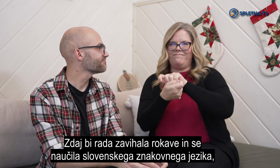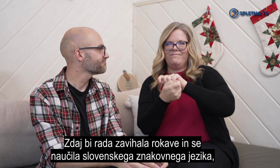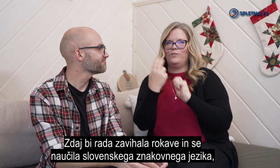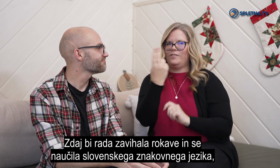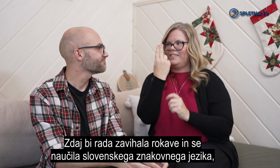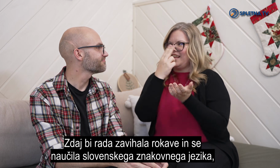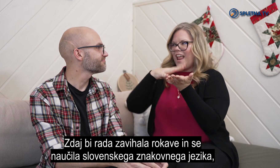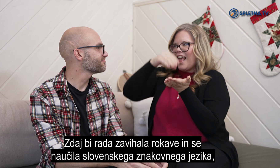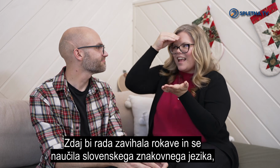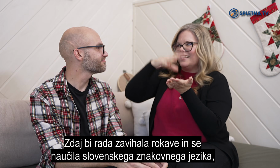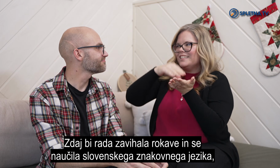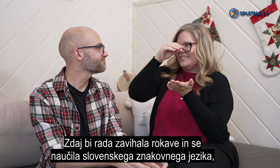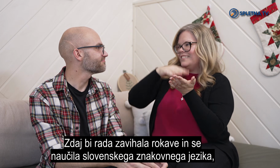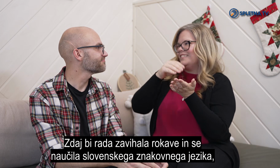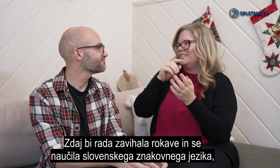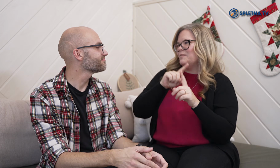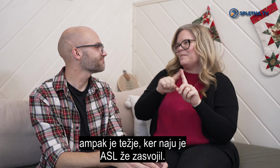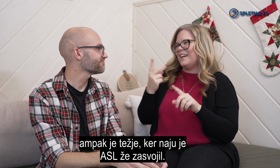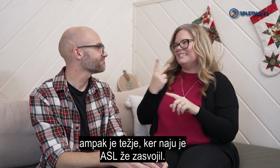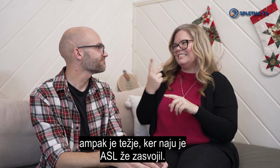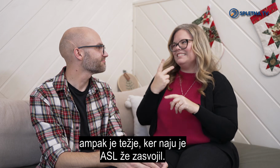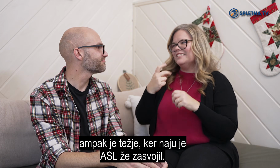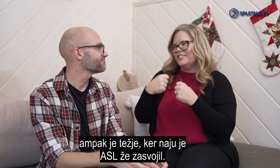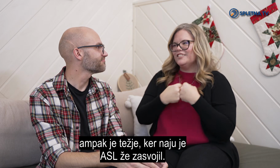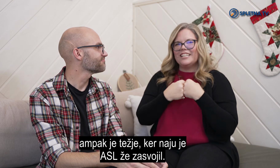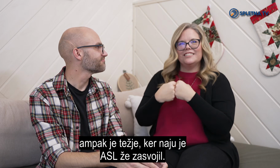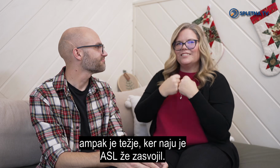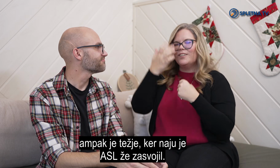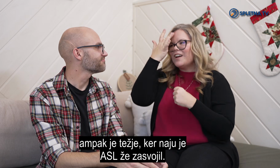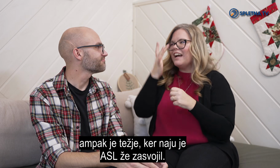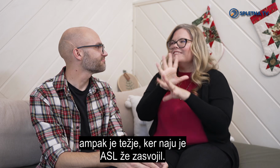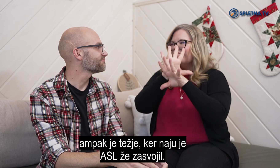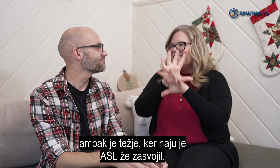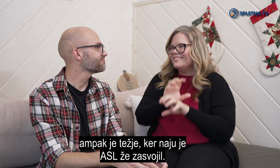Ampak je težje, ker naju je ASL že zasvojil.